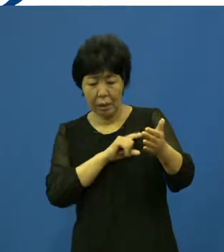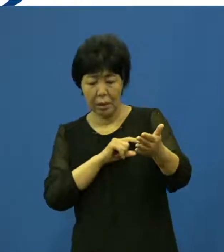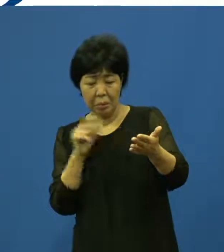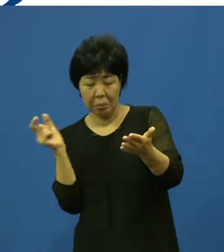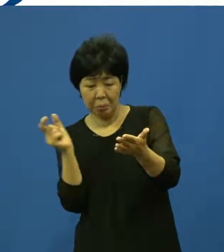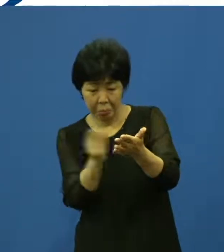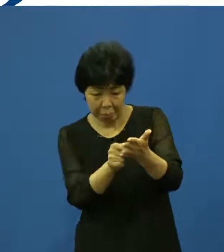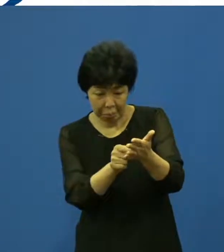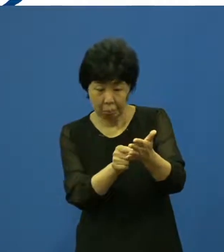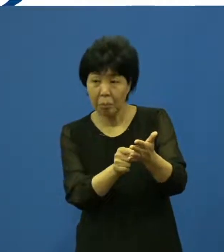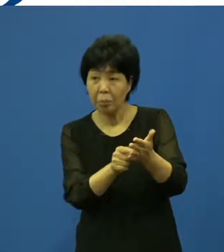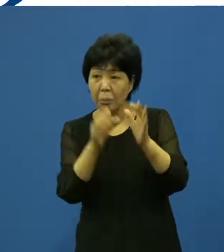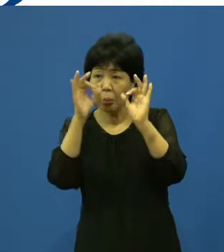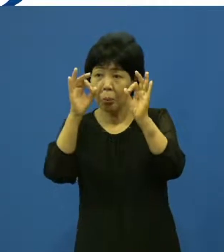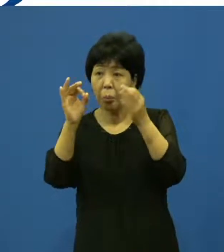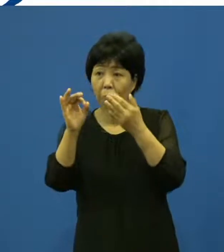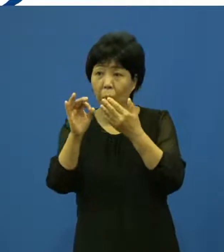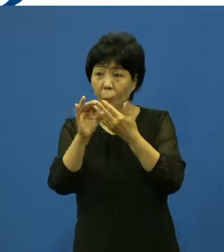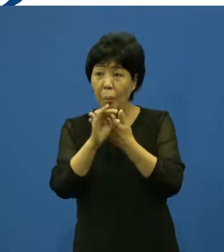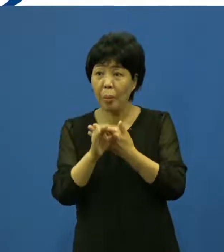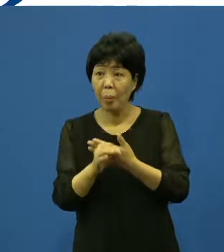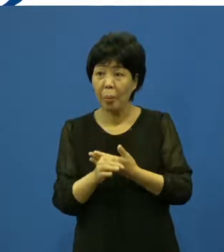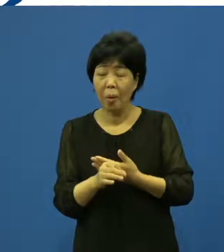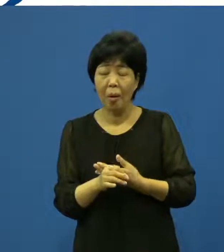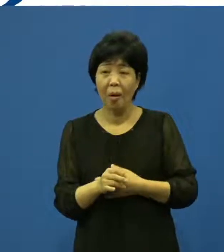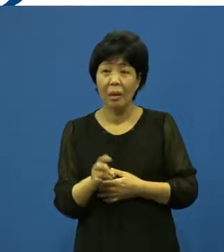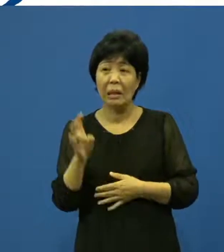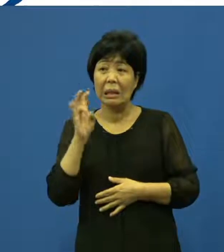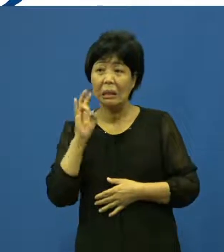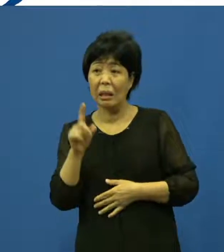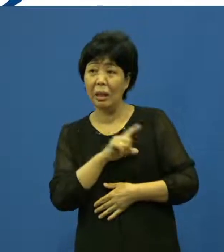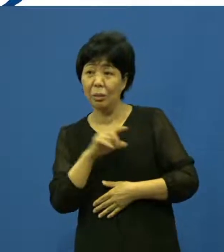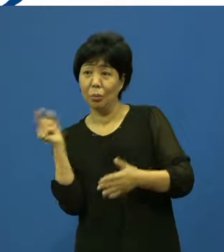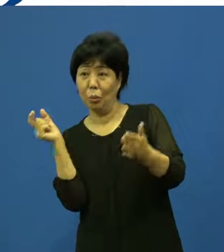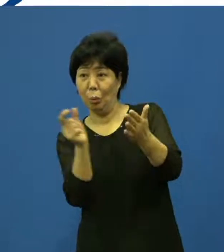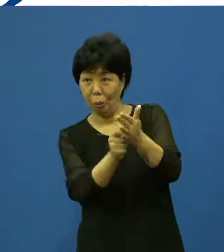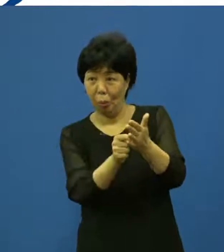모두 하나님의 은혜예요. 그래서 성경은 은혜의 하나님,